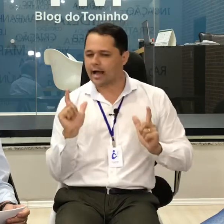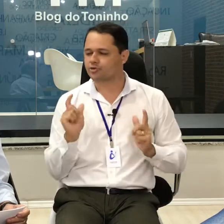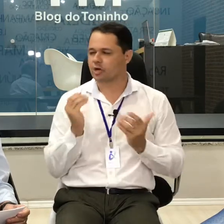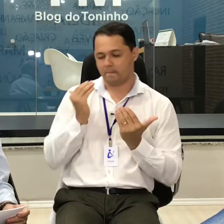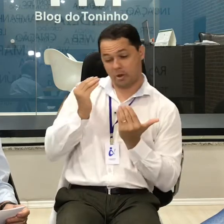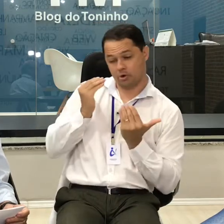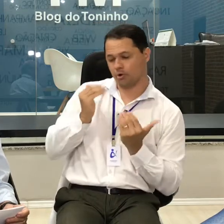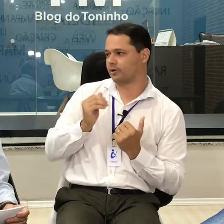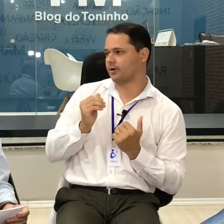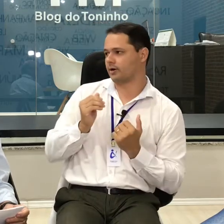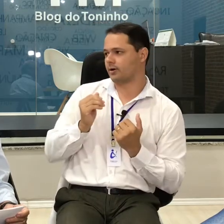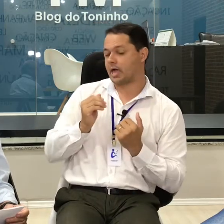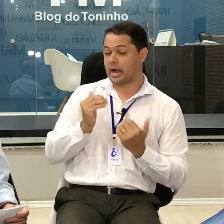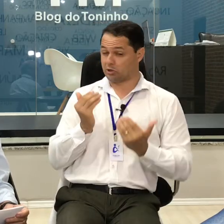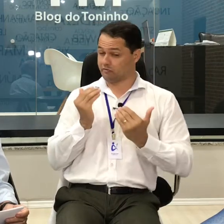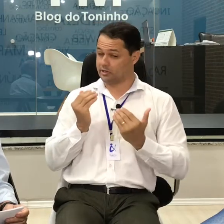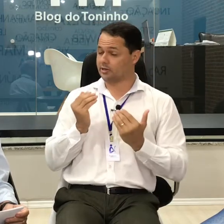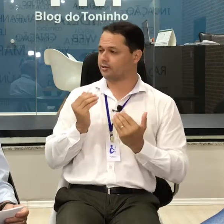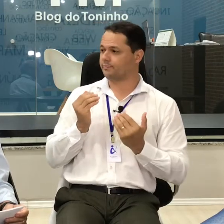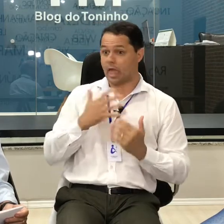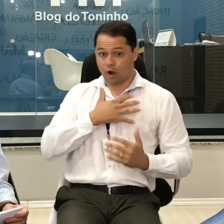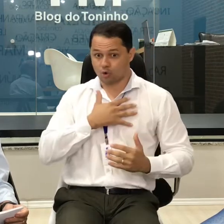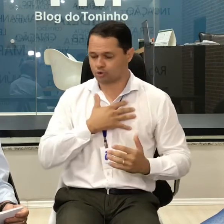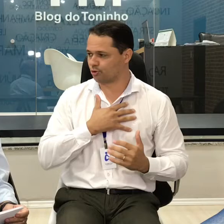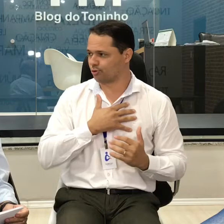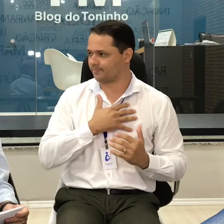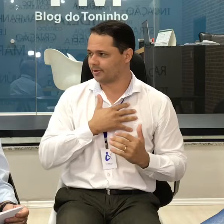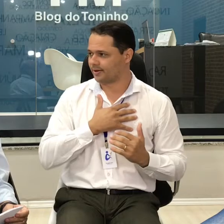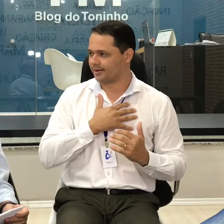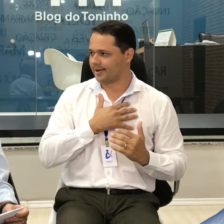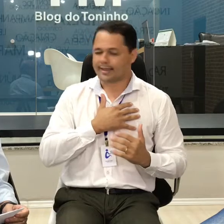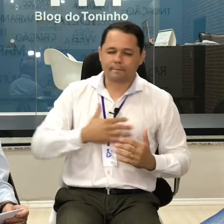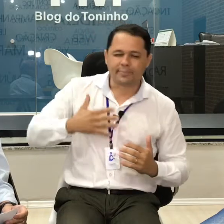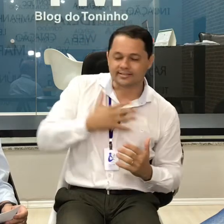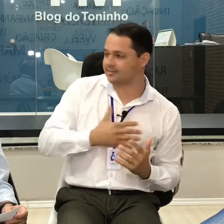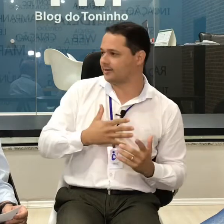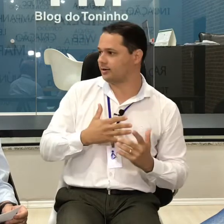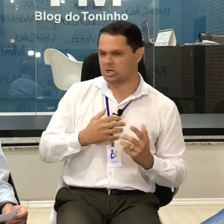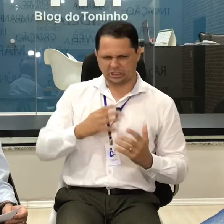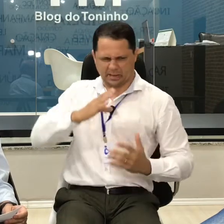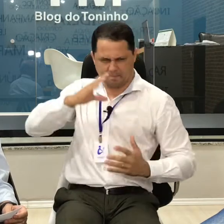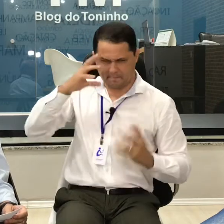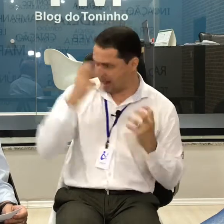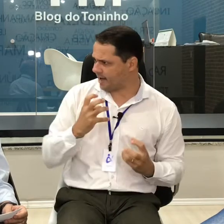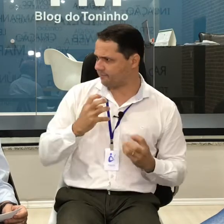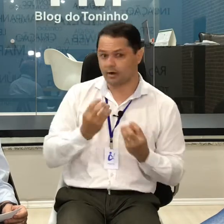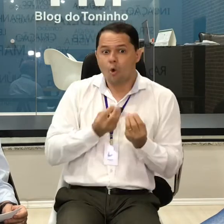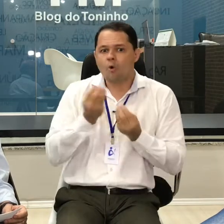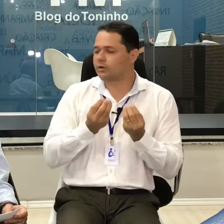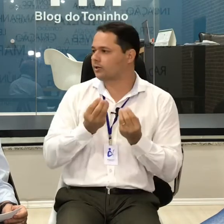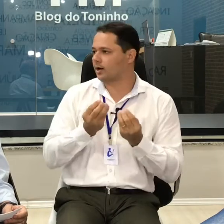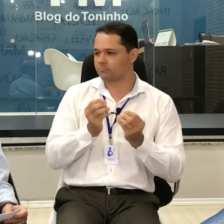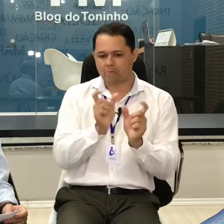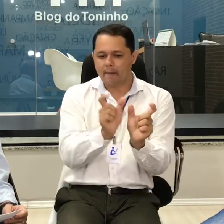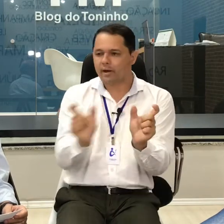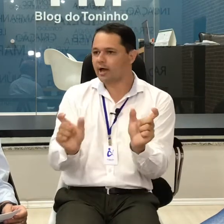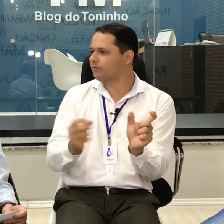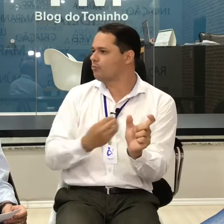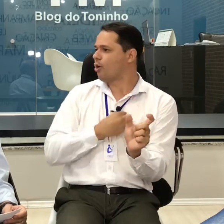sarcástica, meio irônica, ela está duvidando, ela gostou, tá prazer, tá brava. Como que tá? A palavra não mostra